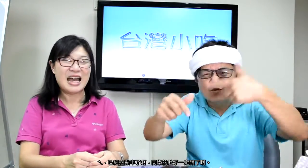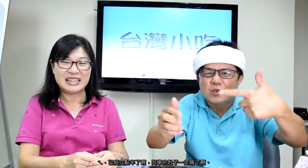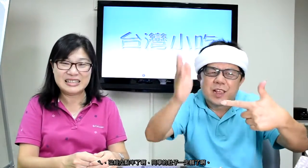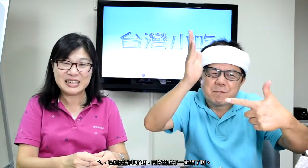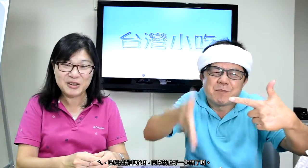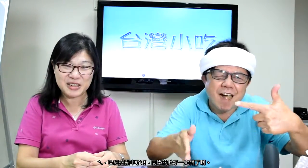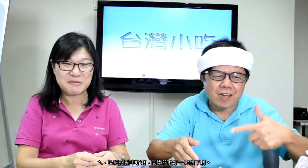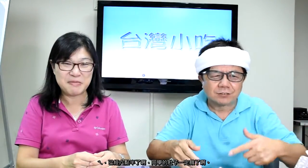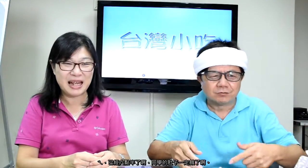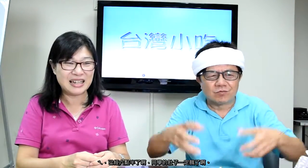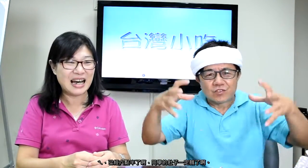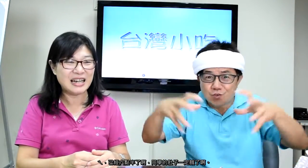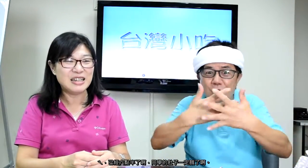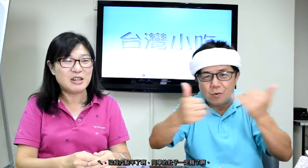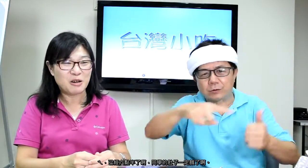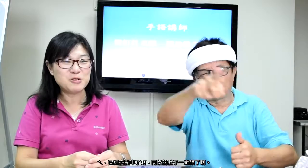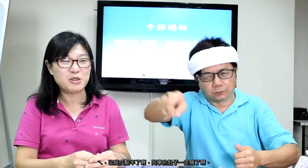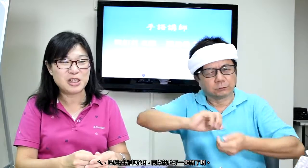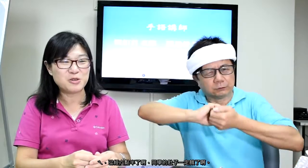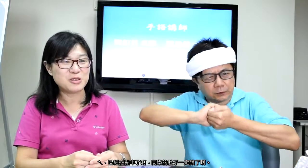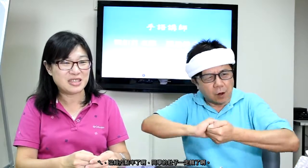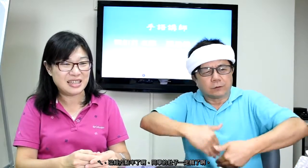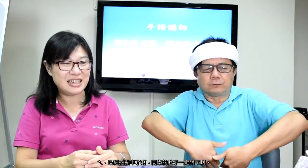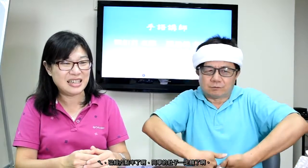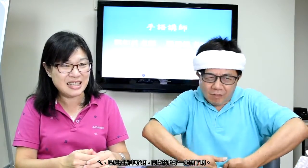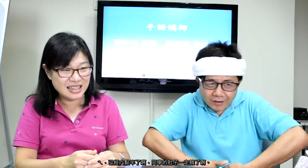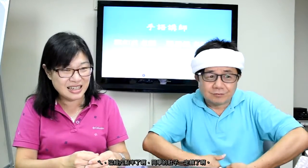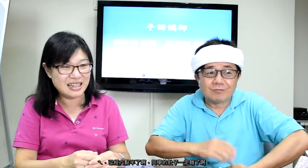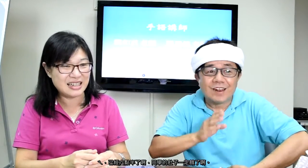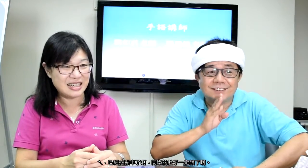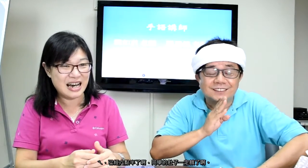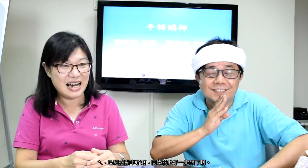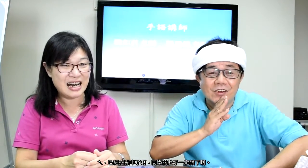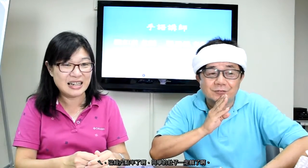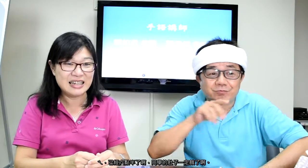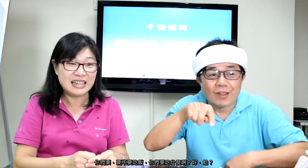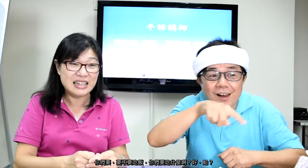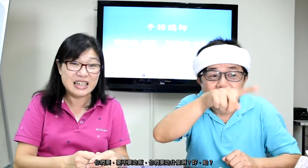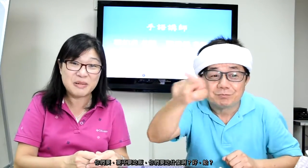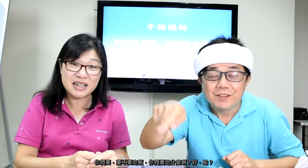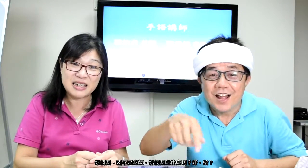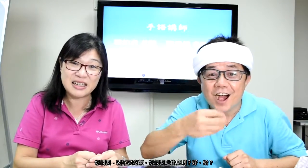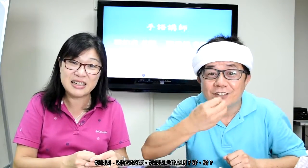已经6:30了啊，同学的肚子一定饿了啊，你们